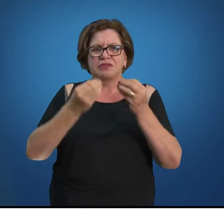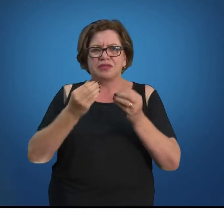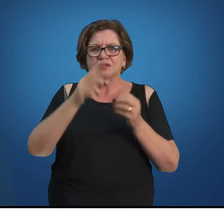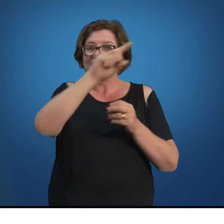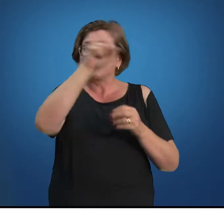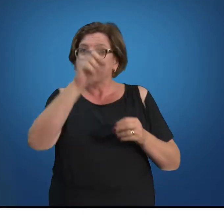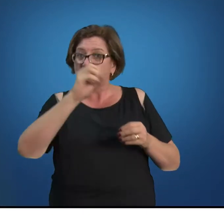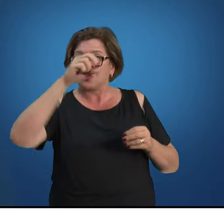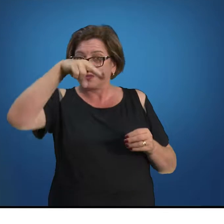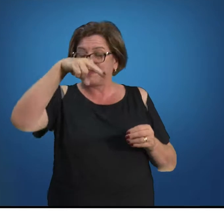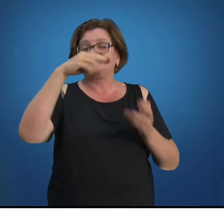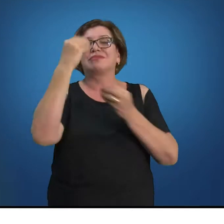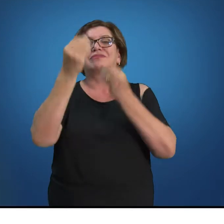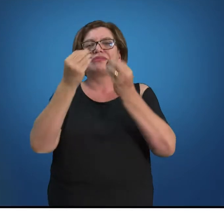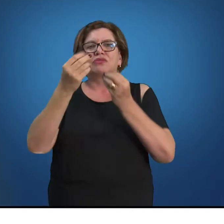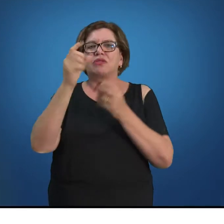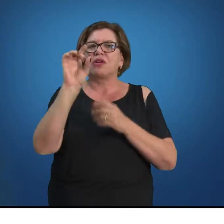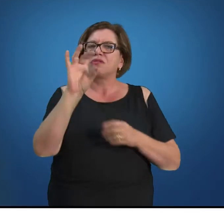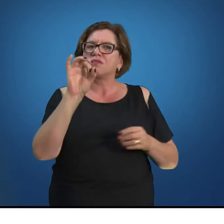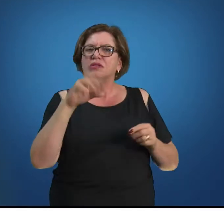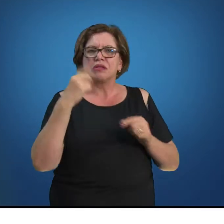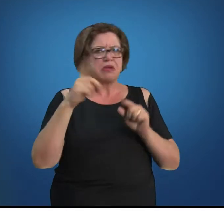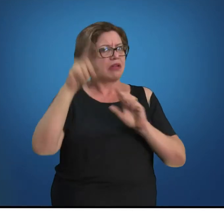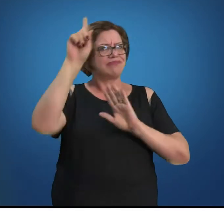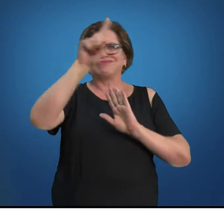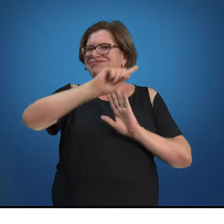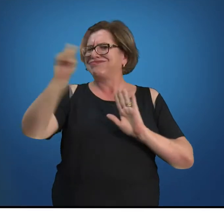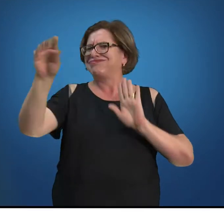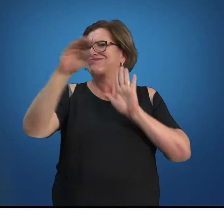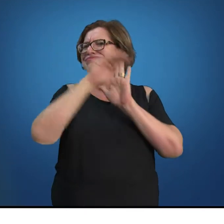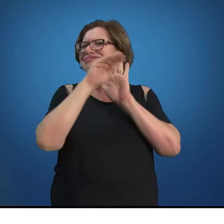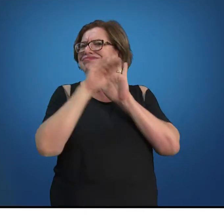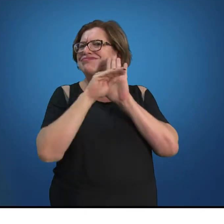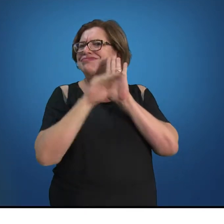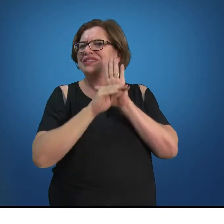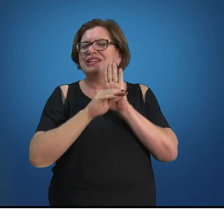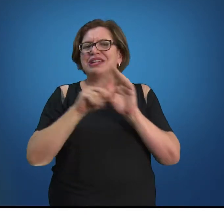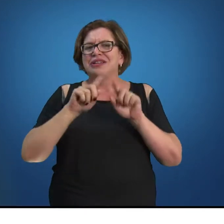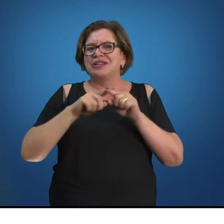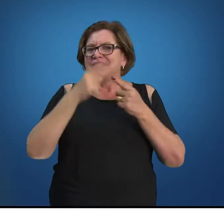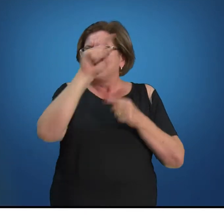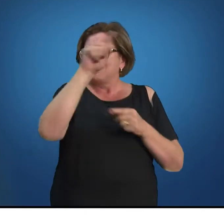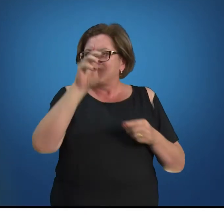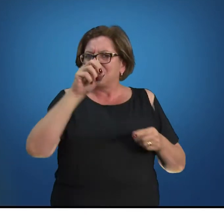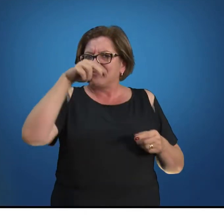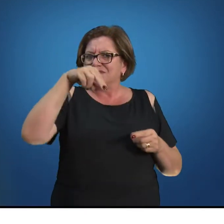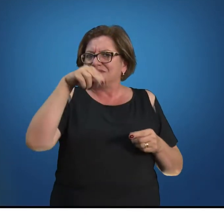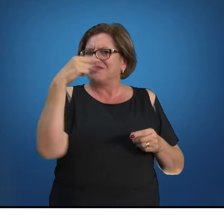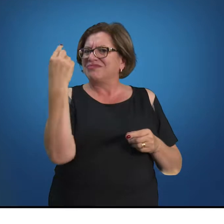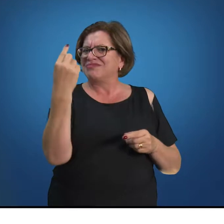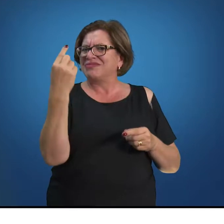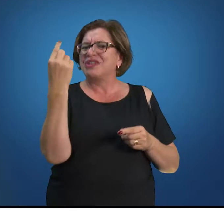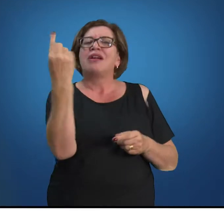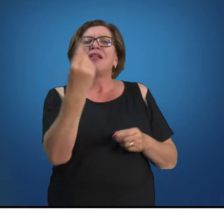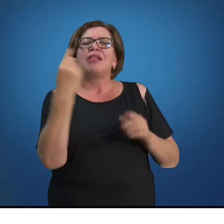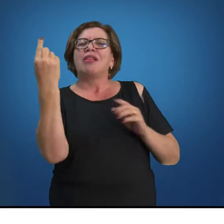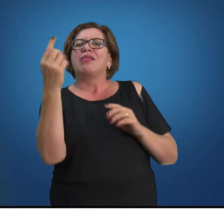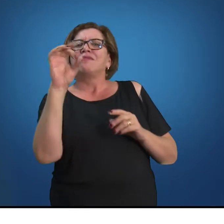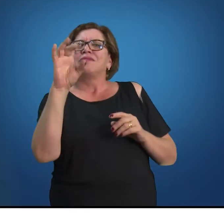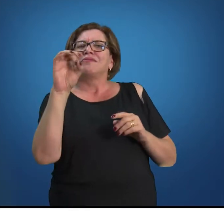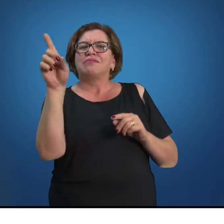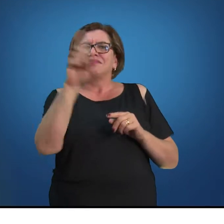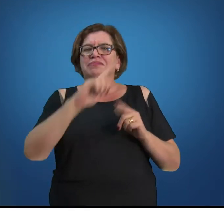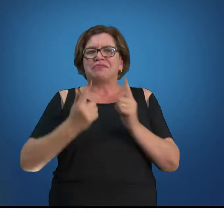zoneamento sozinho não corresponde ao planejamento e também sozinho o zoneamento não pode ser somente a